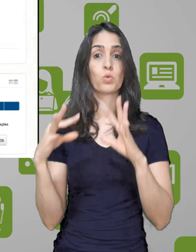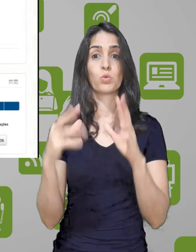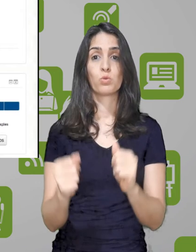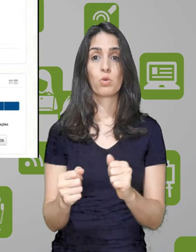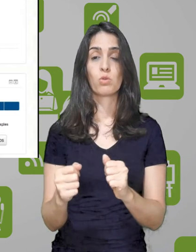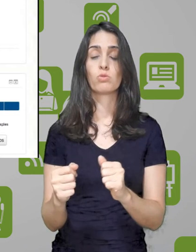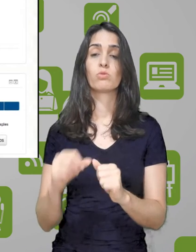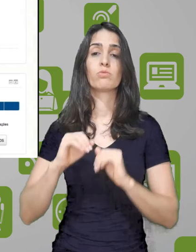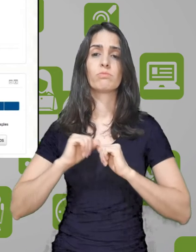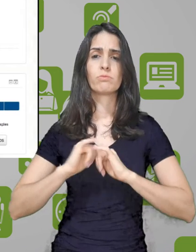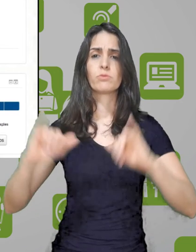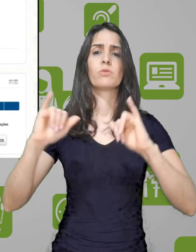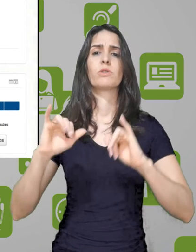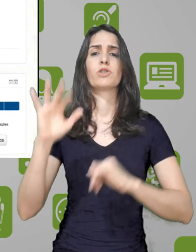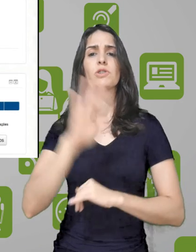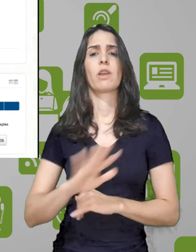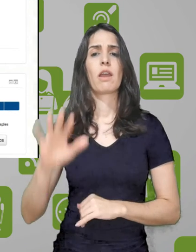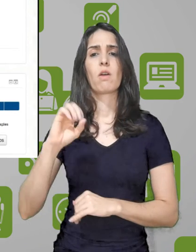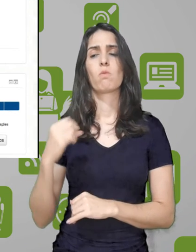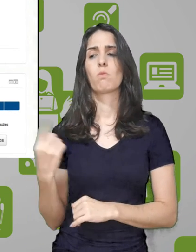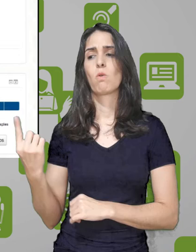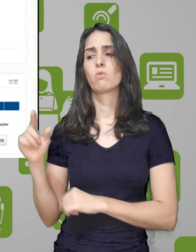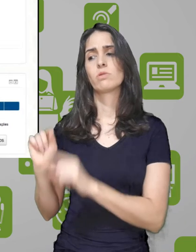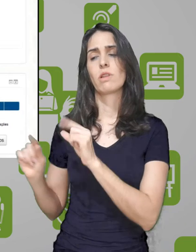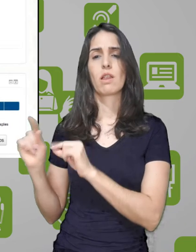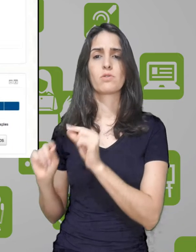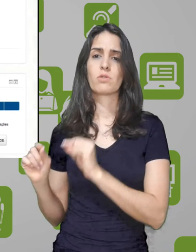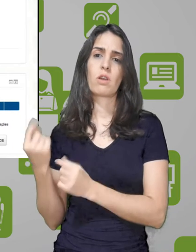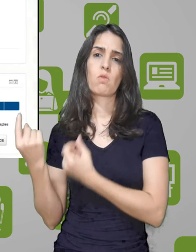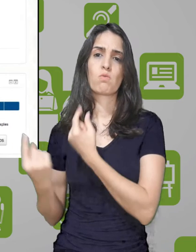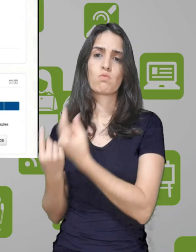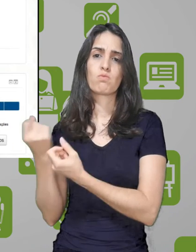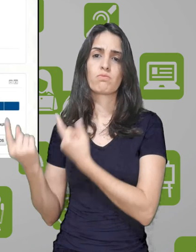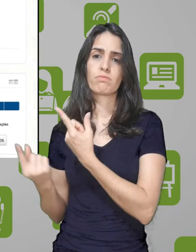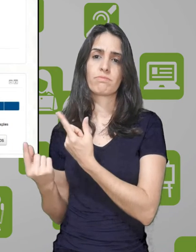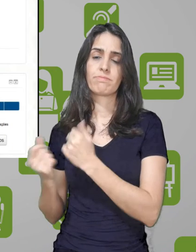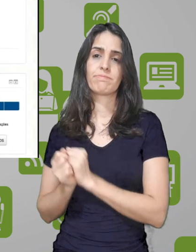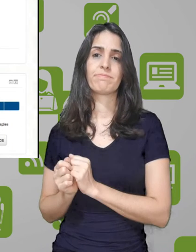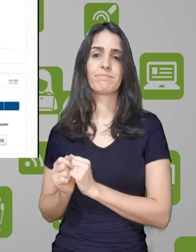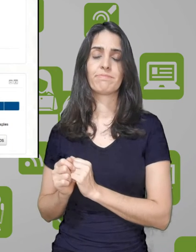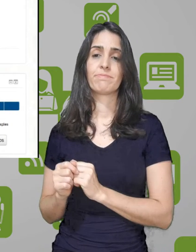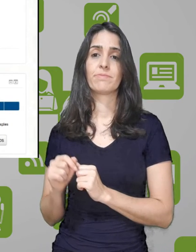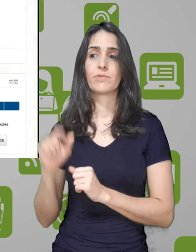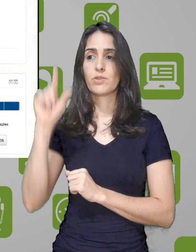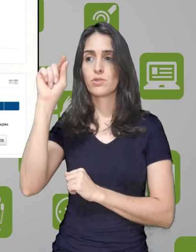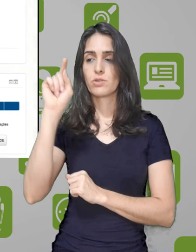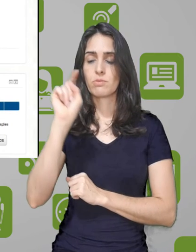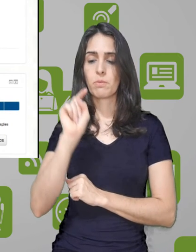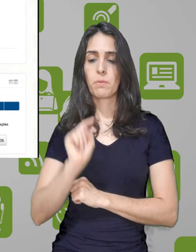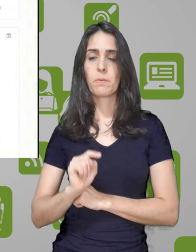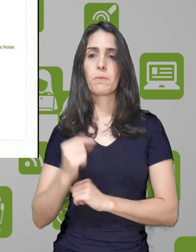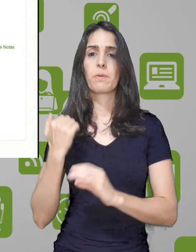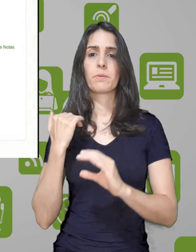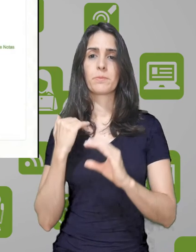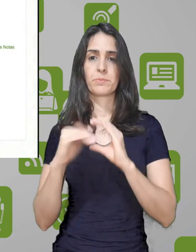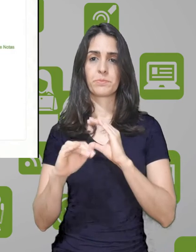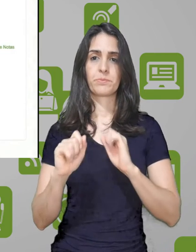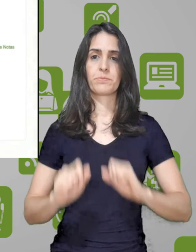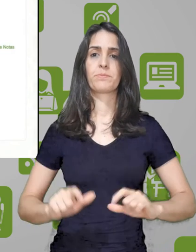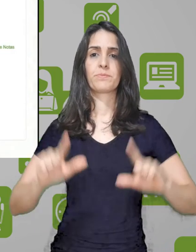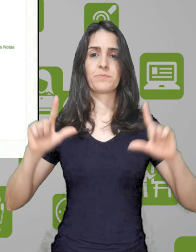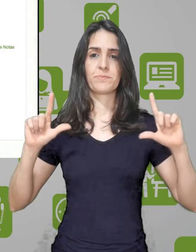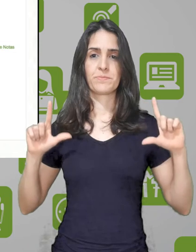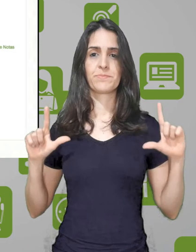se for uma mensagem geral e aí com os usuários selecionados eu escolho enviar uma mensagem